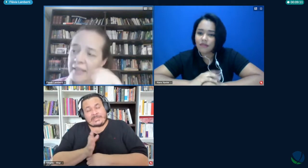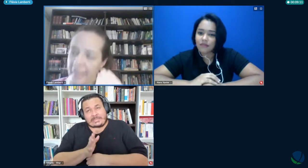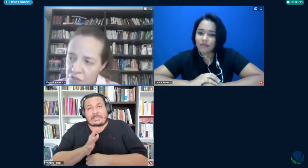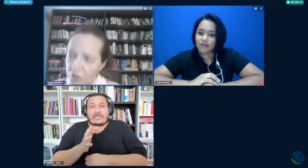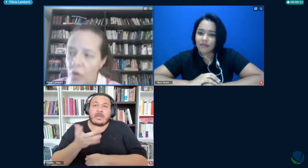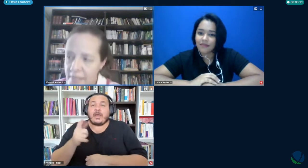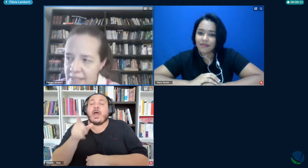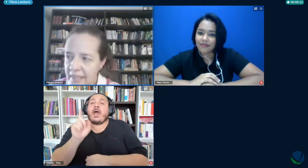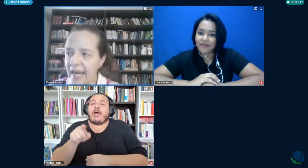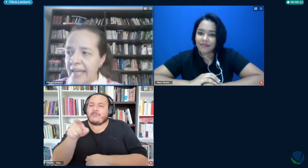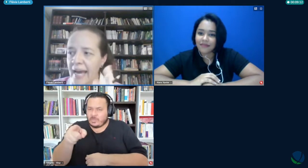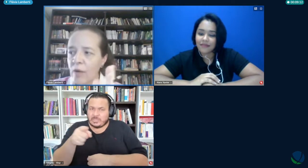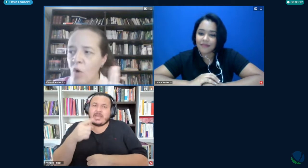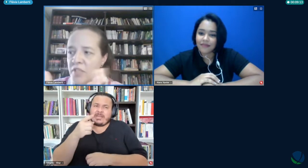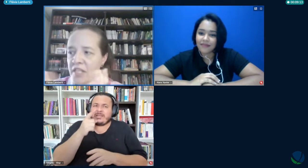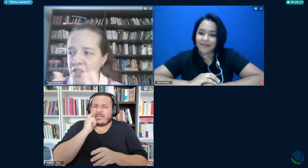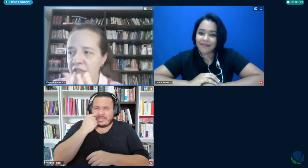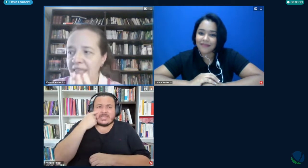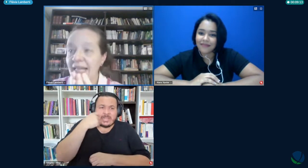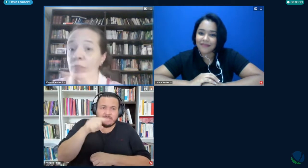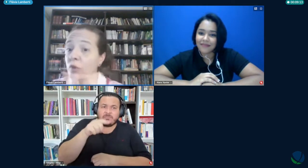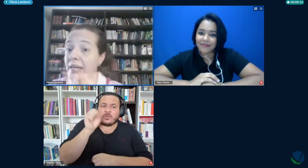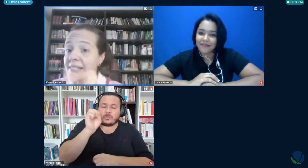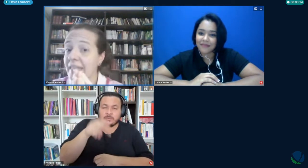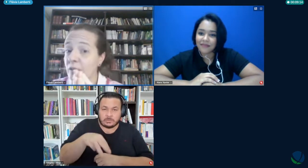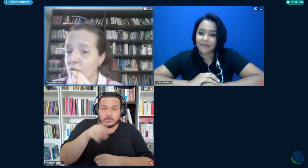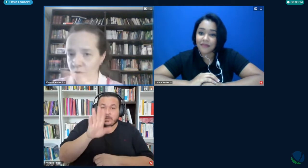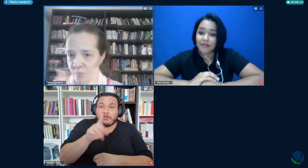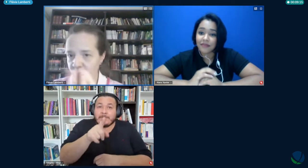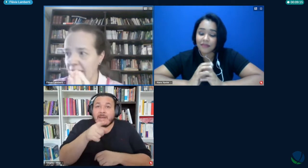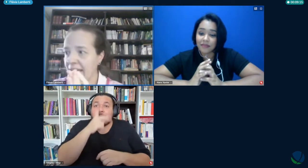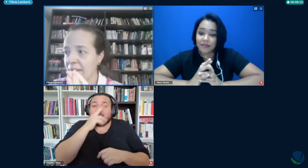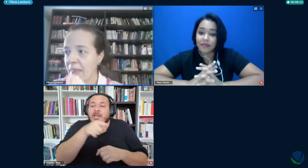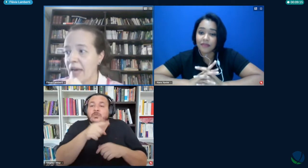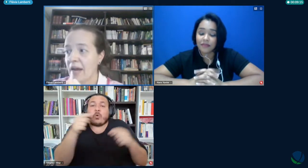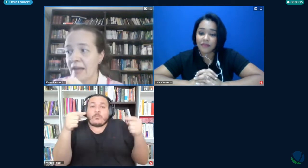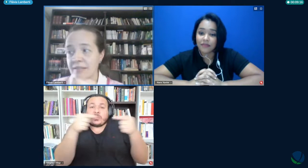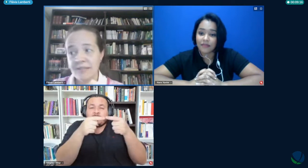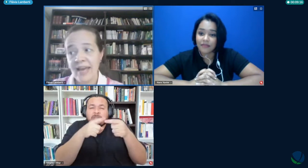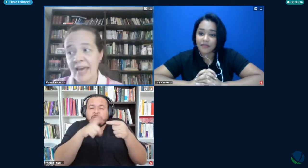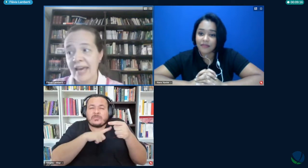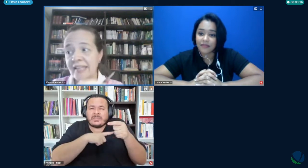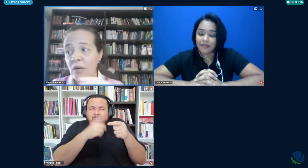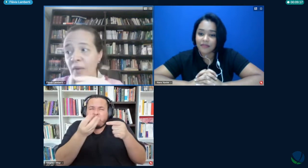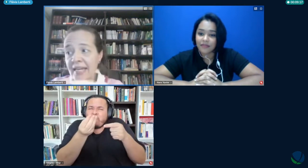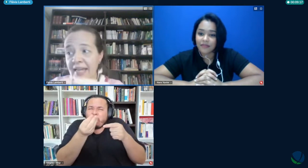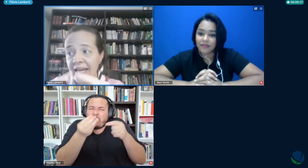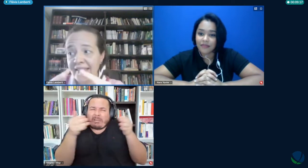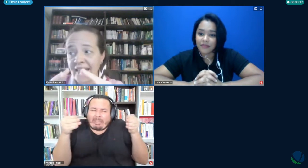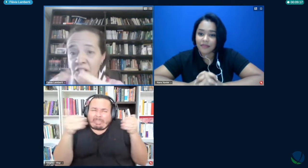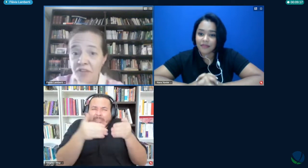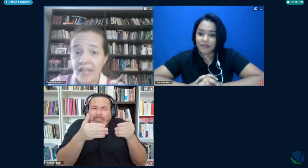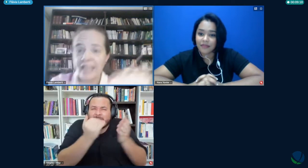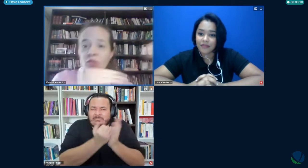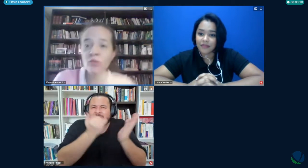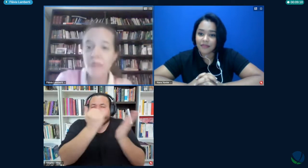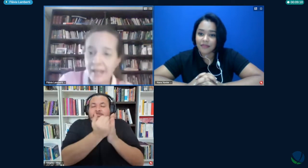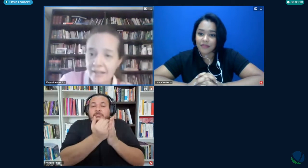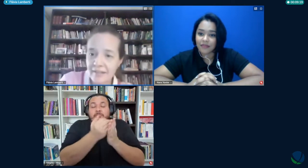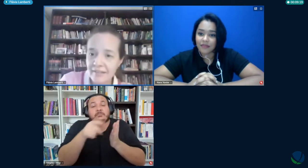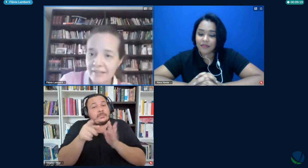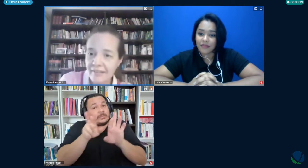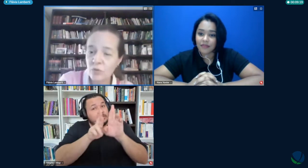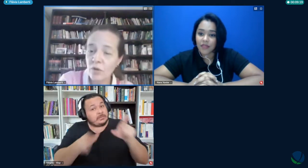Você identificou sim, é que o objetivo aqui está muito restrito, né? Então ele está diferente